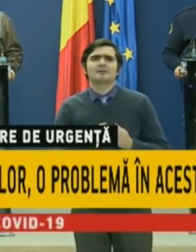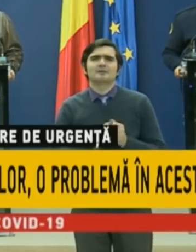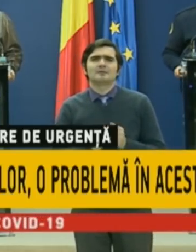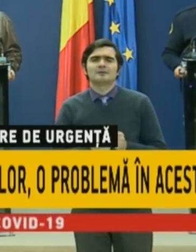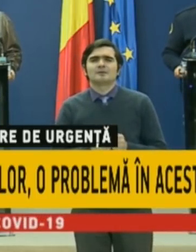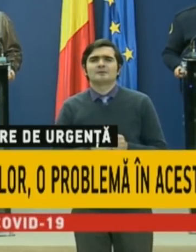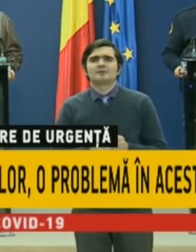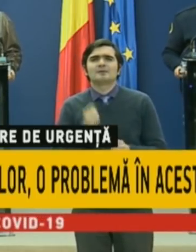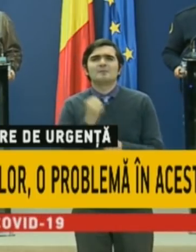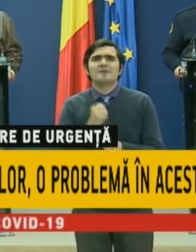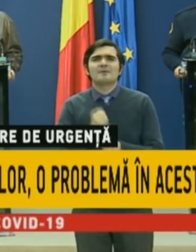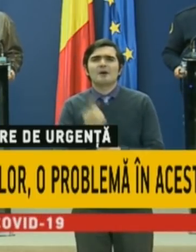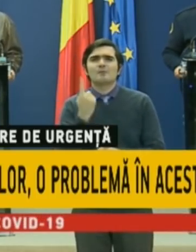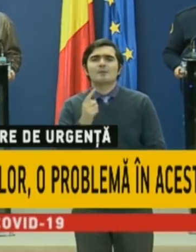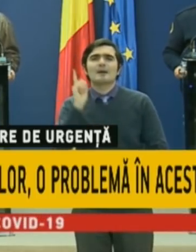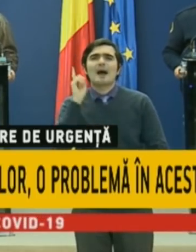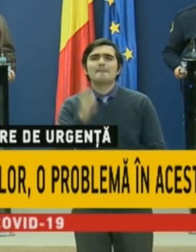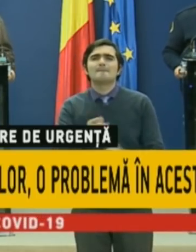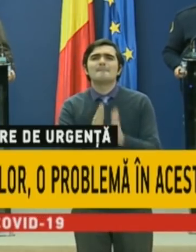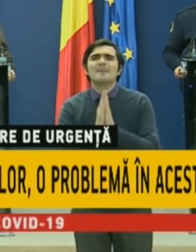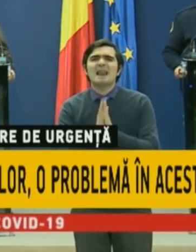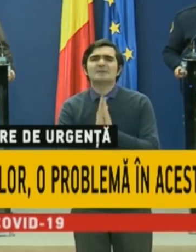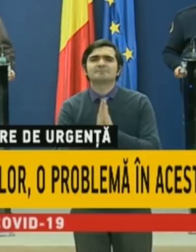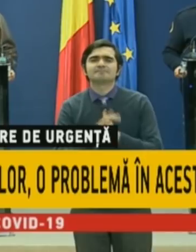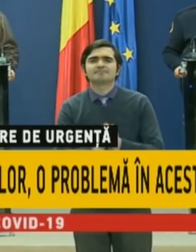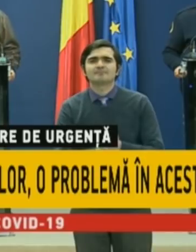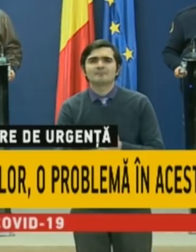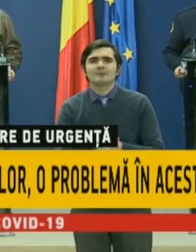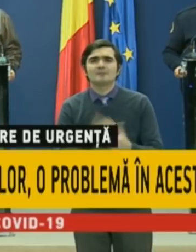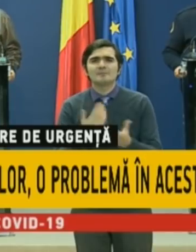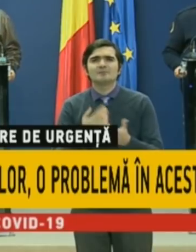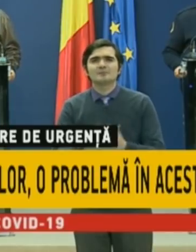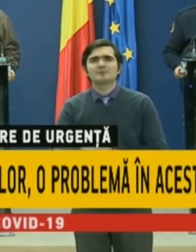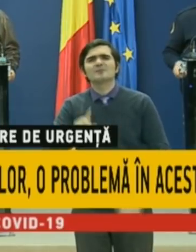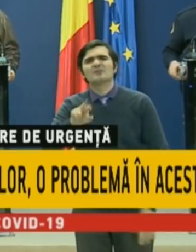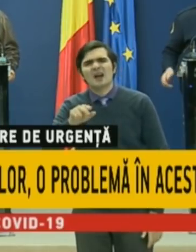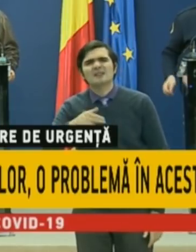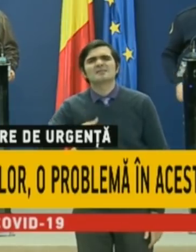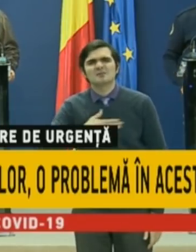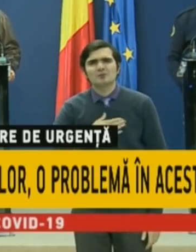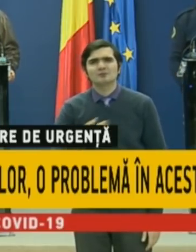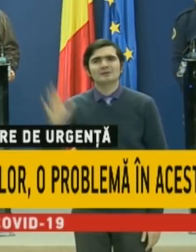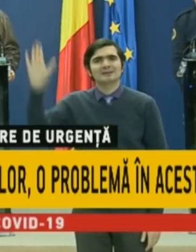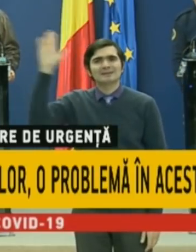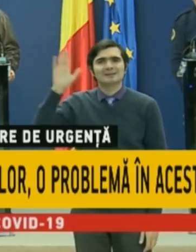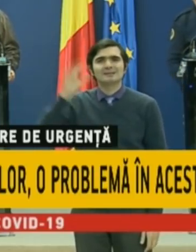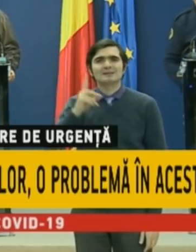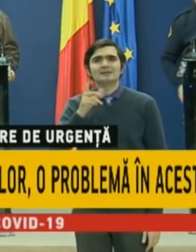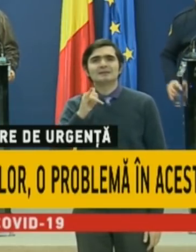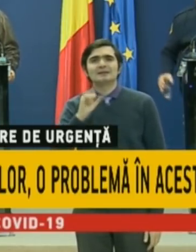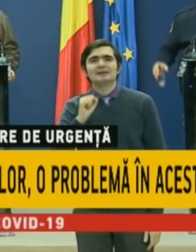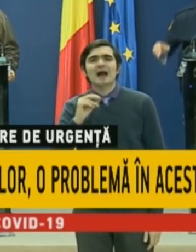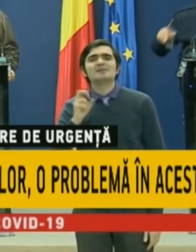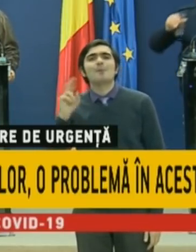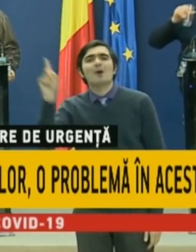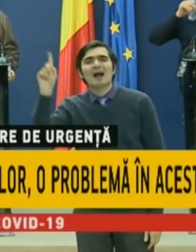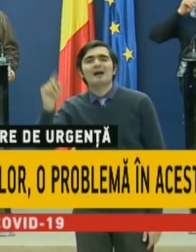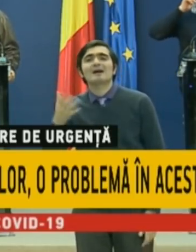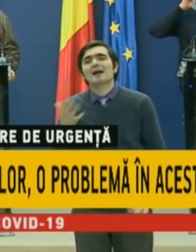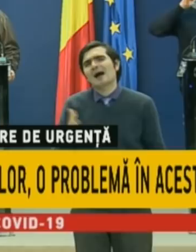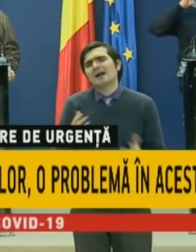fac un apel către frații noștri din diaspora, cei care doresc